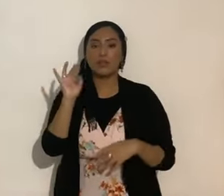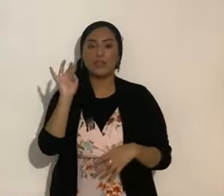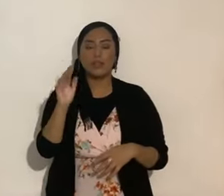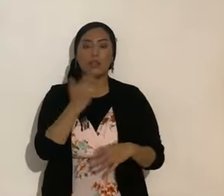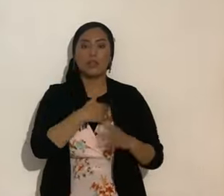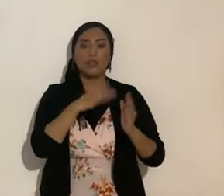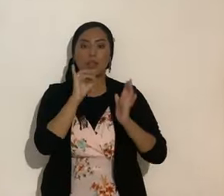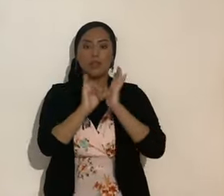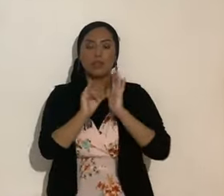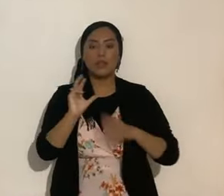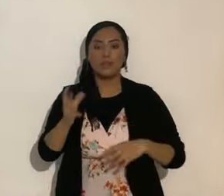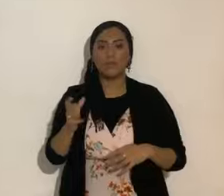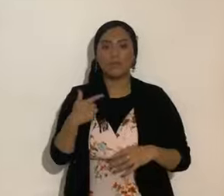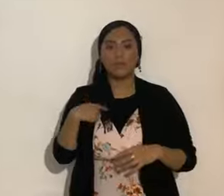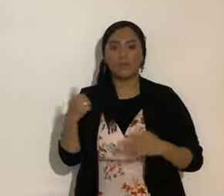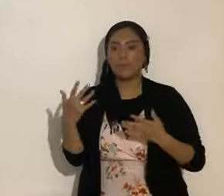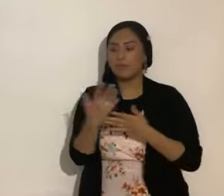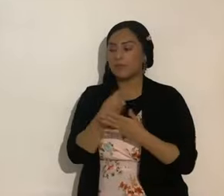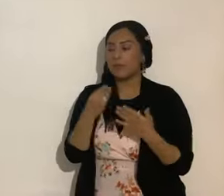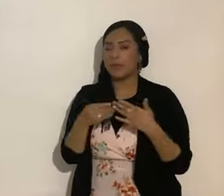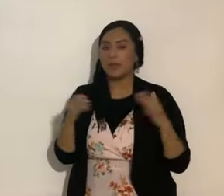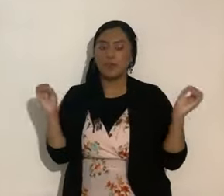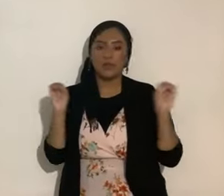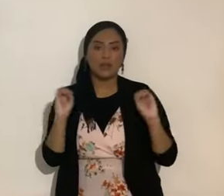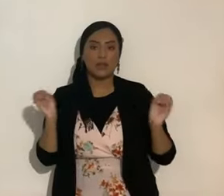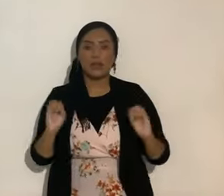al canal. Yo no monetizo los videos.